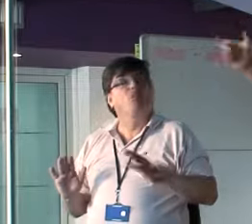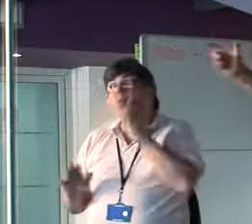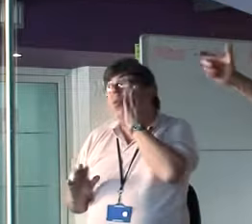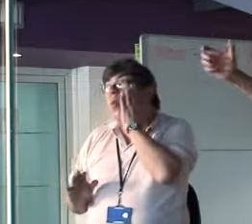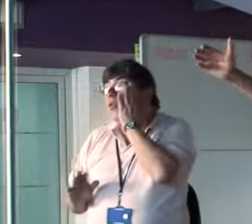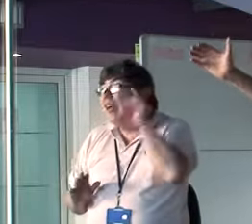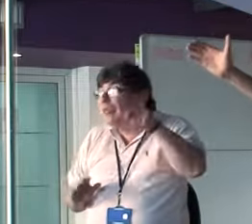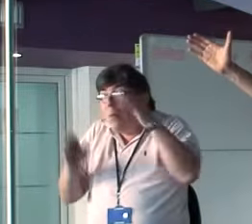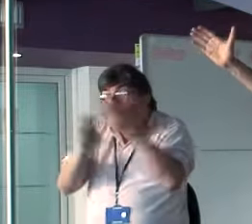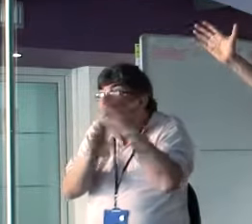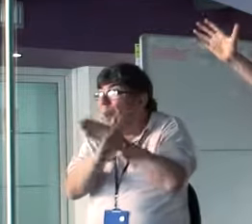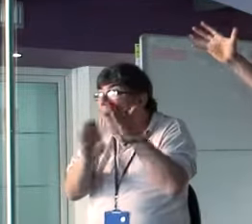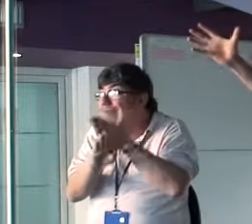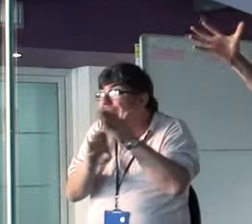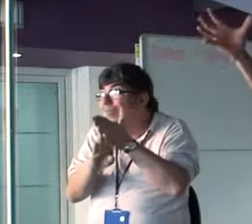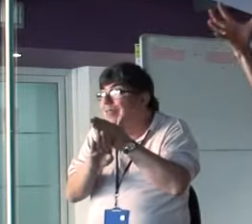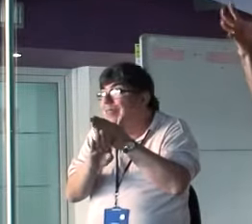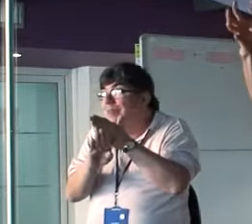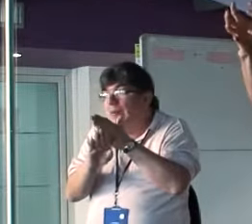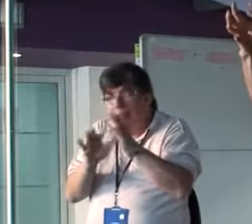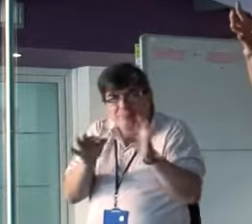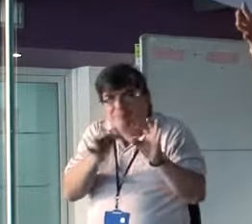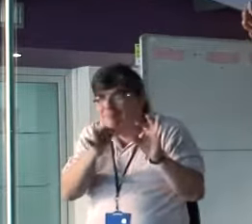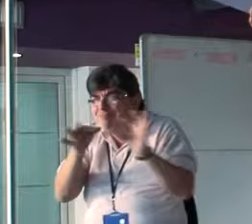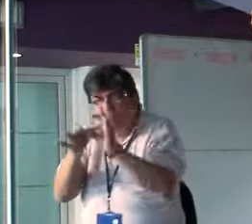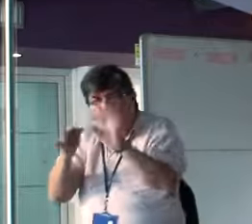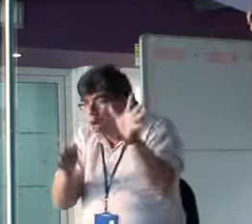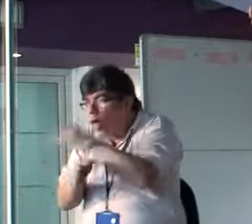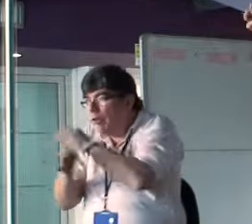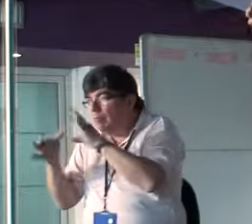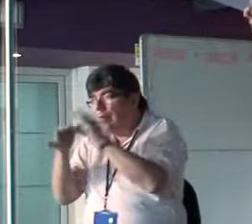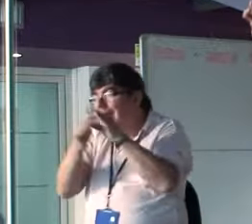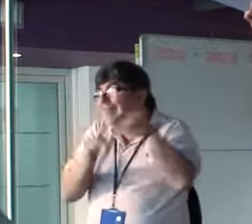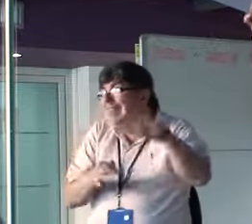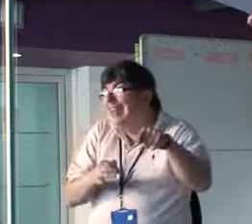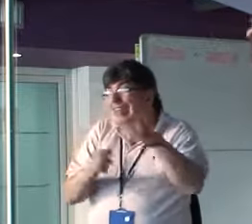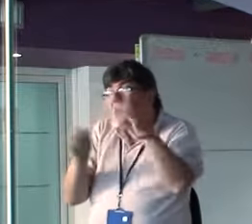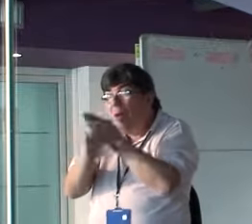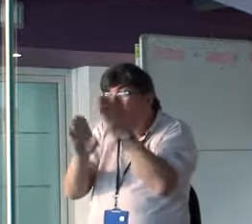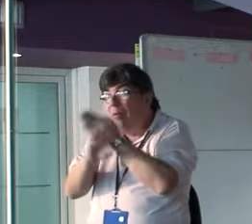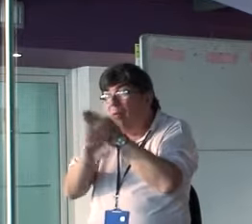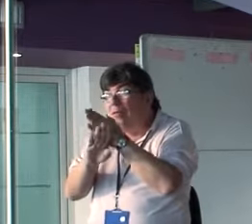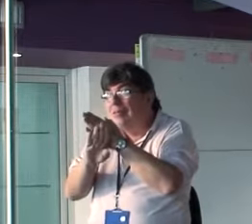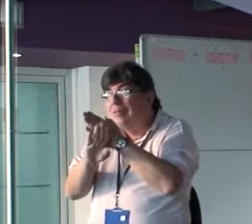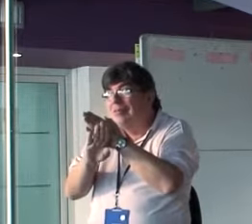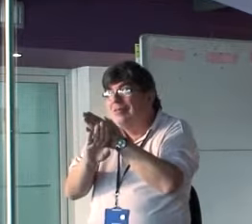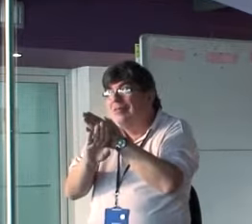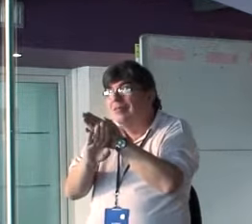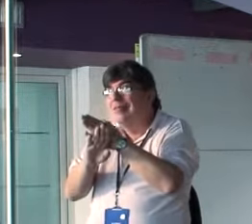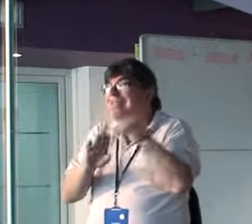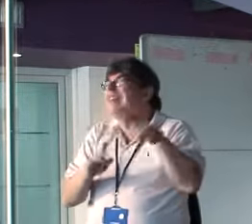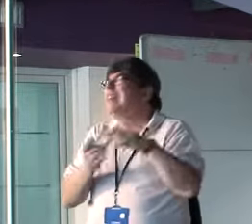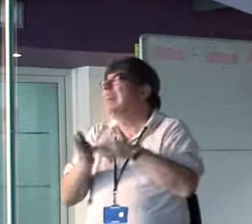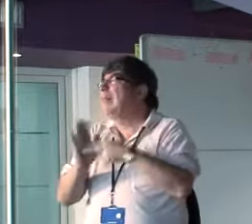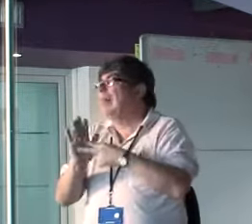Cuando estos problemas los unimos todos, decimos que esos problemas son el